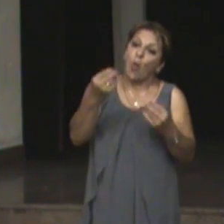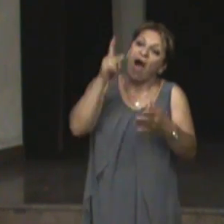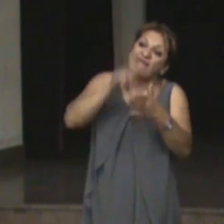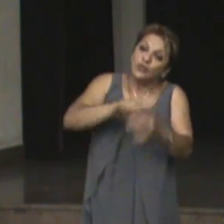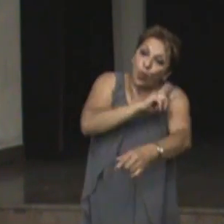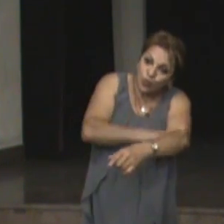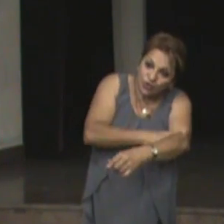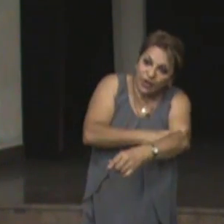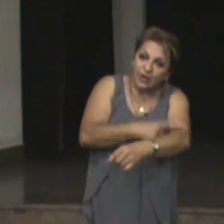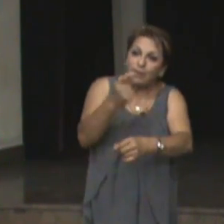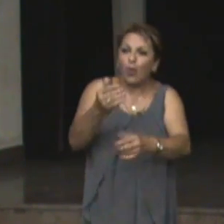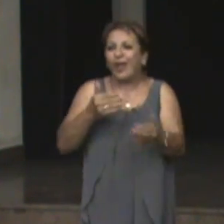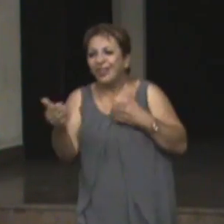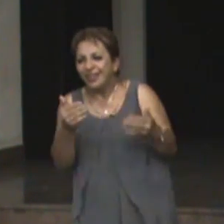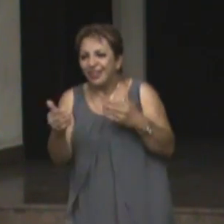ենք